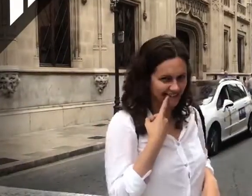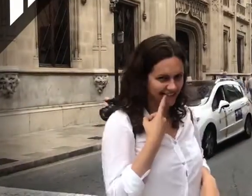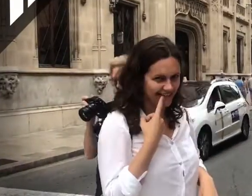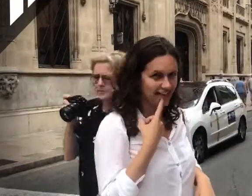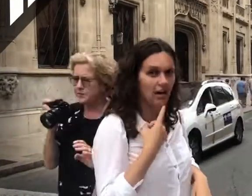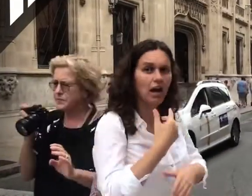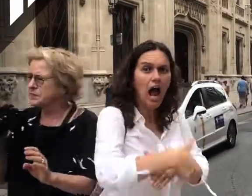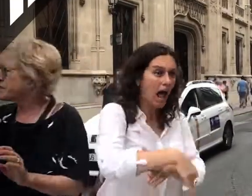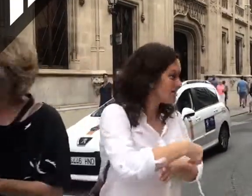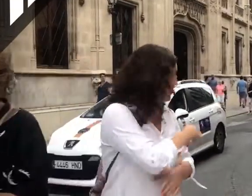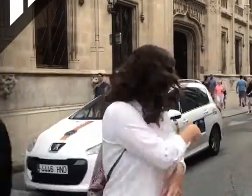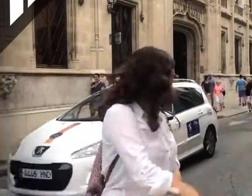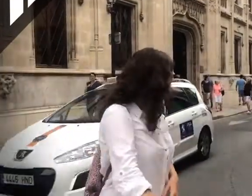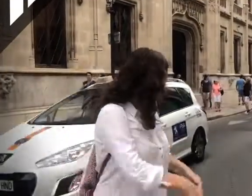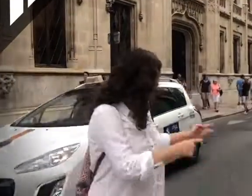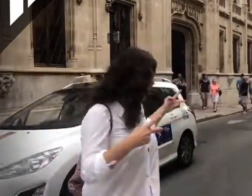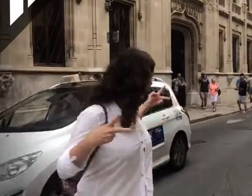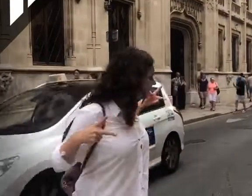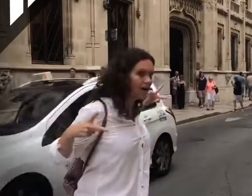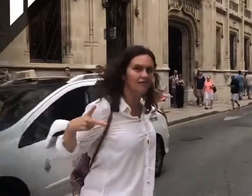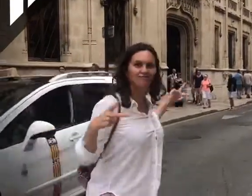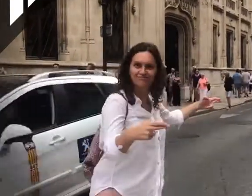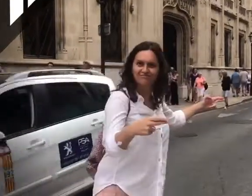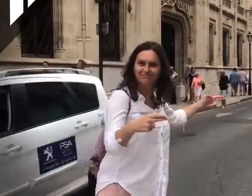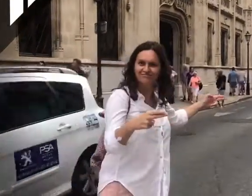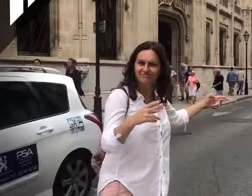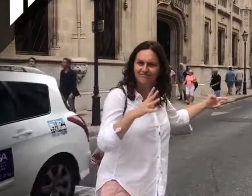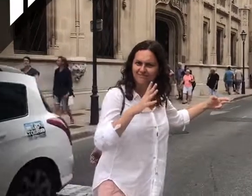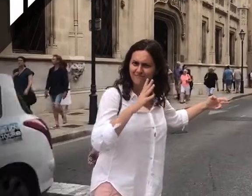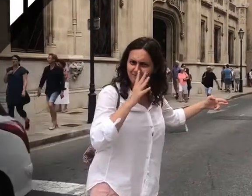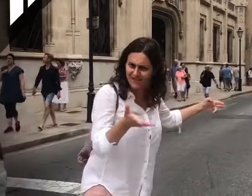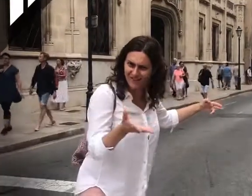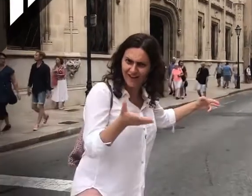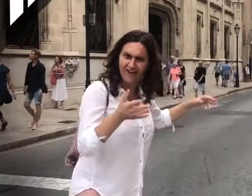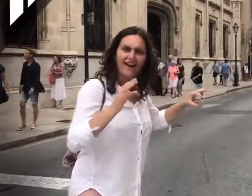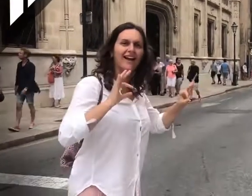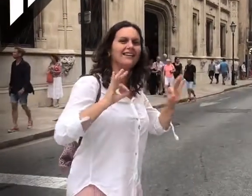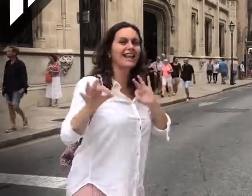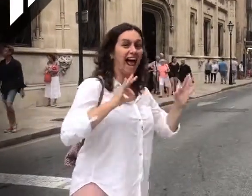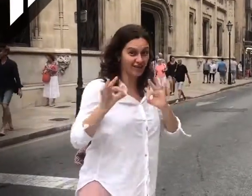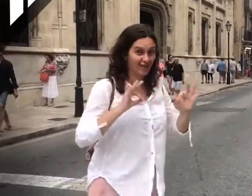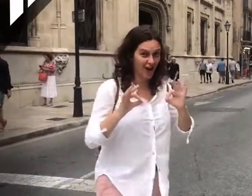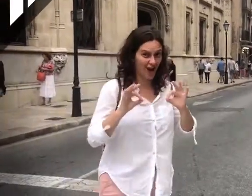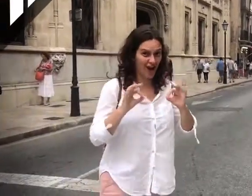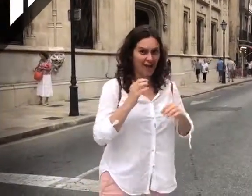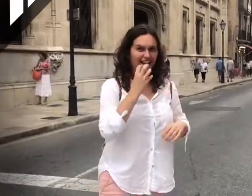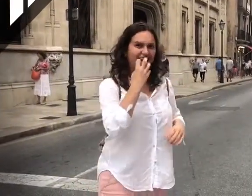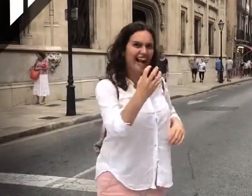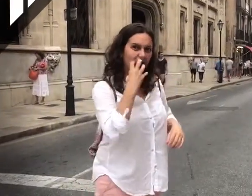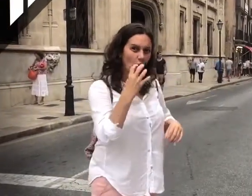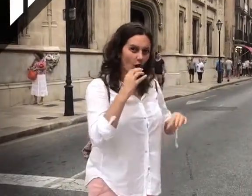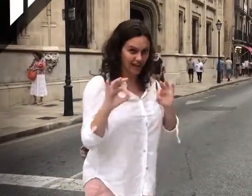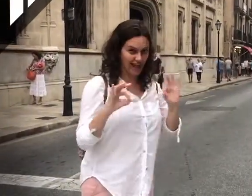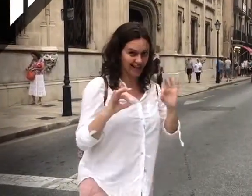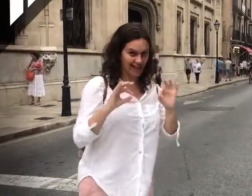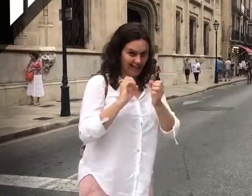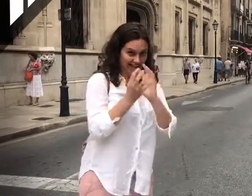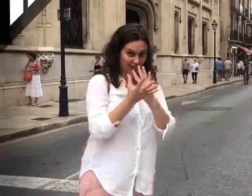les Persones Sordes tallarem aquest carrer per acollir la companyia de teatral de persones sordes del Grito.